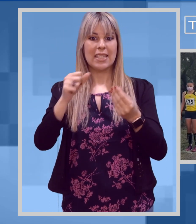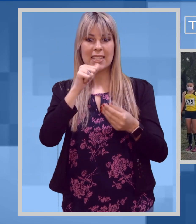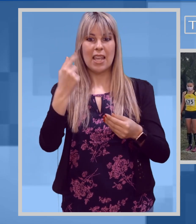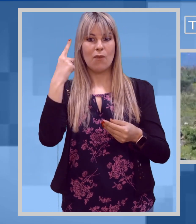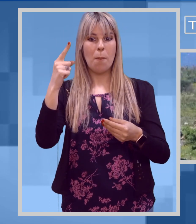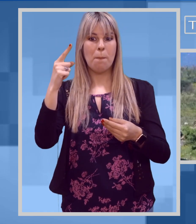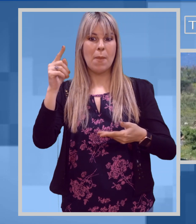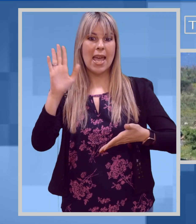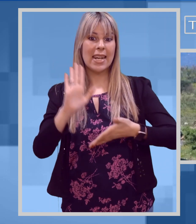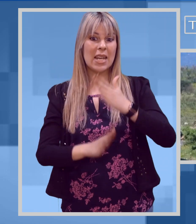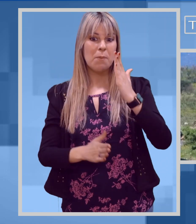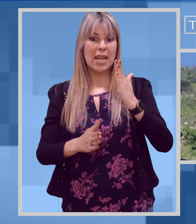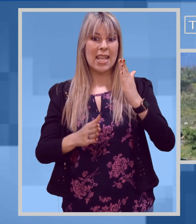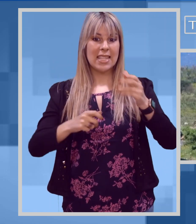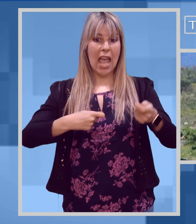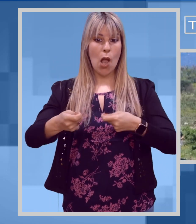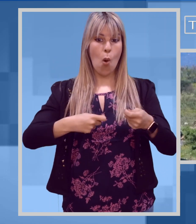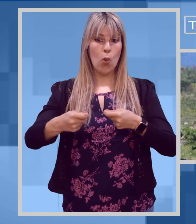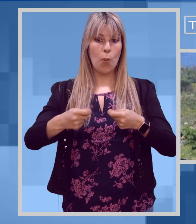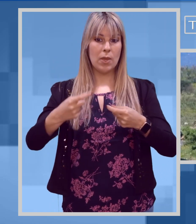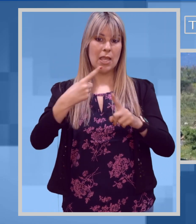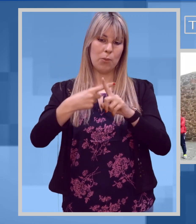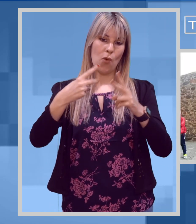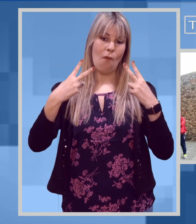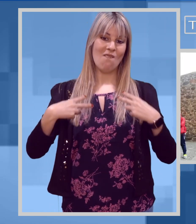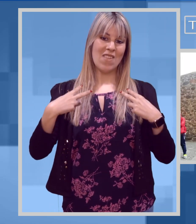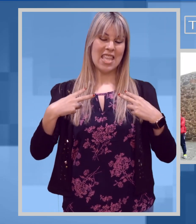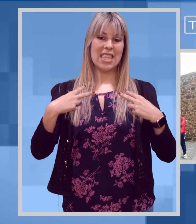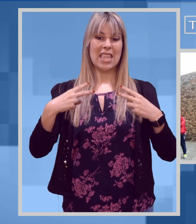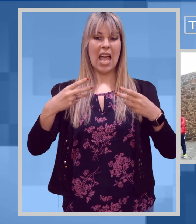Strumenti indispensabili per la ripresa dell'economia e della vita sociale.